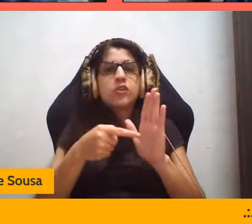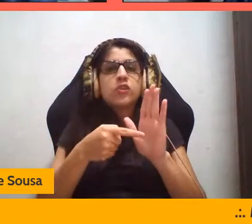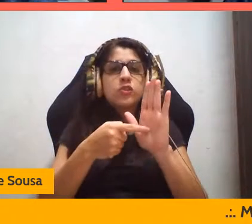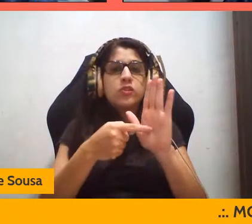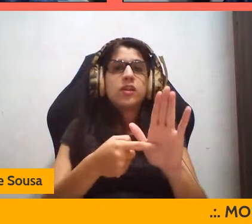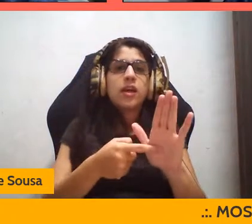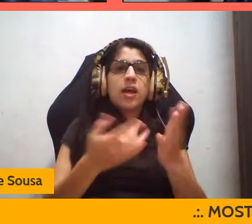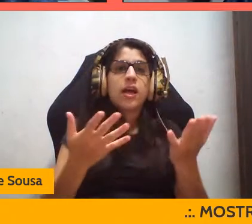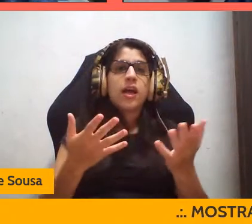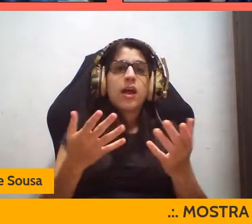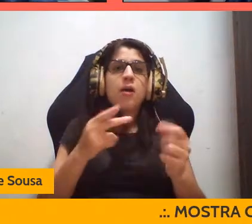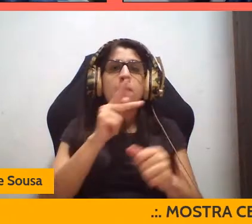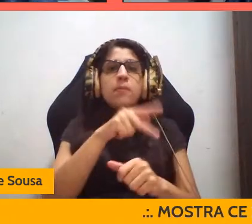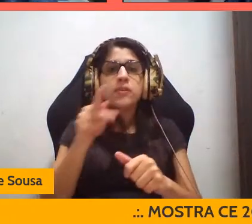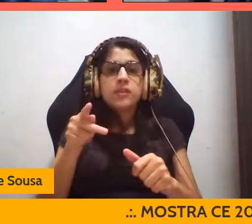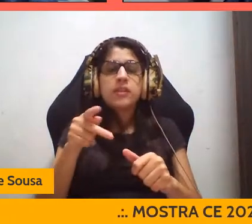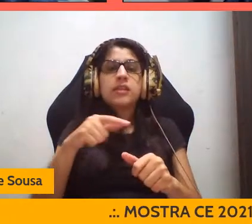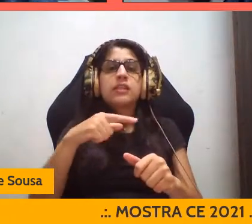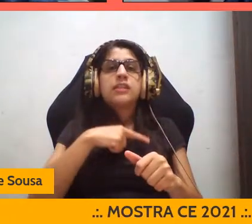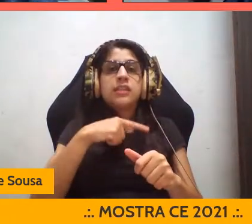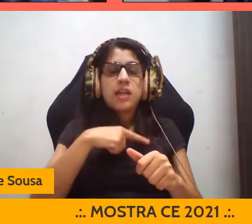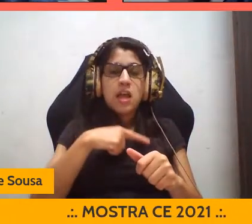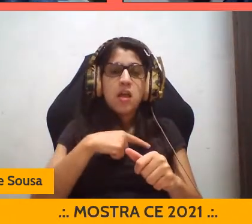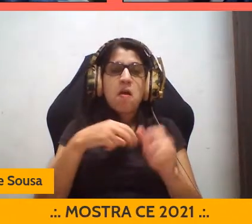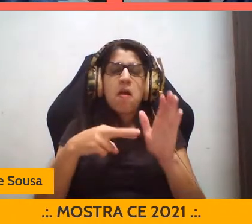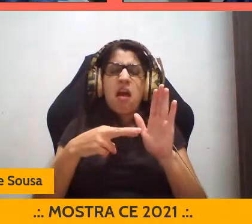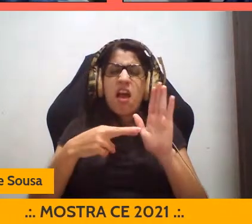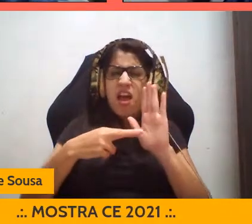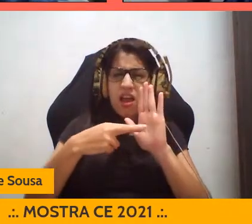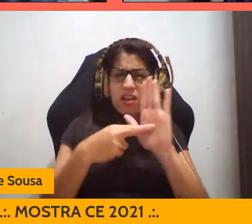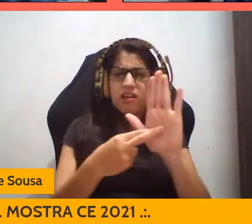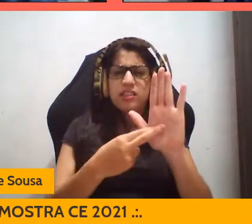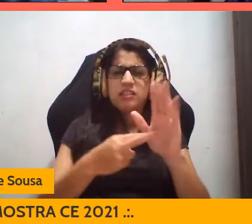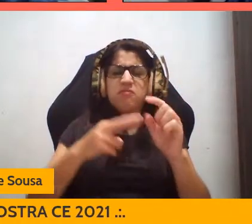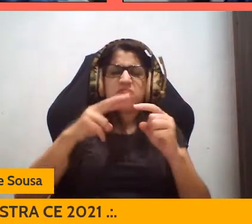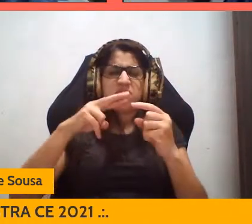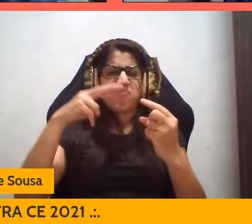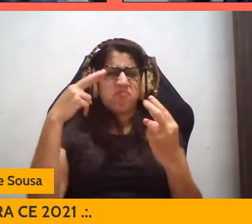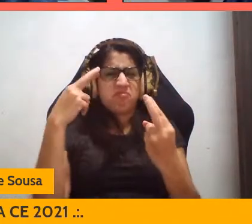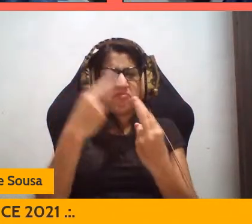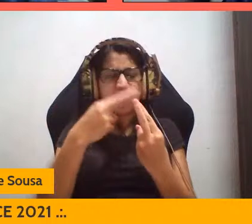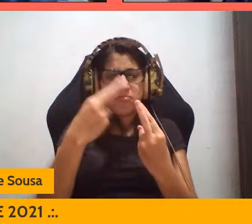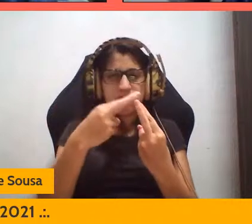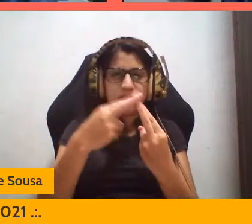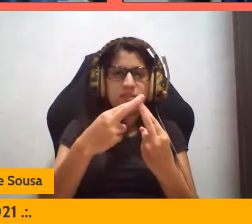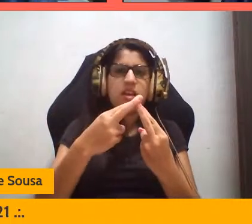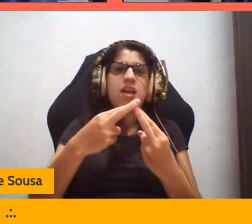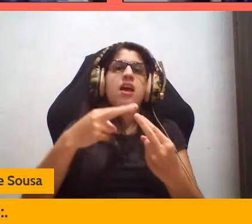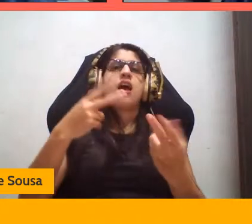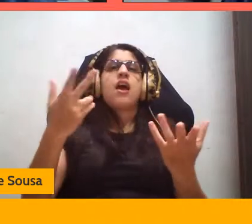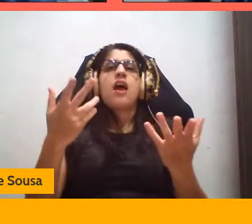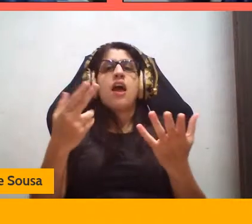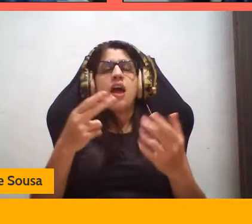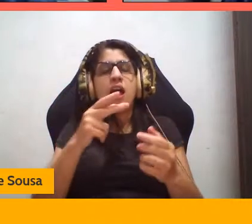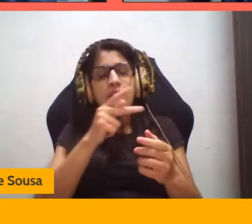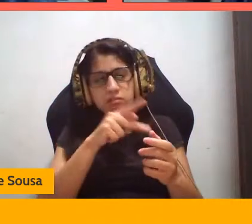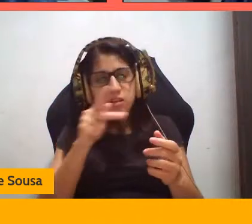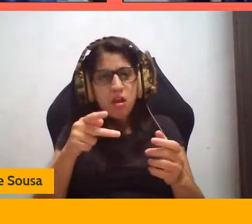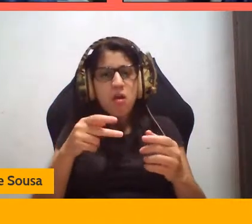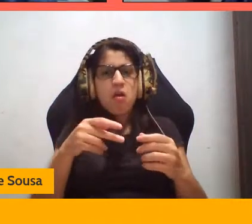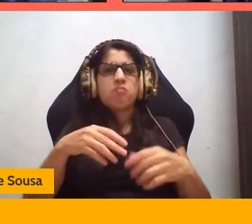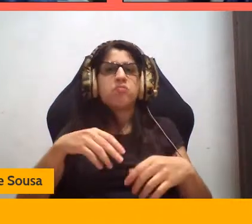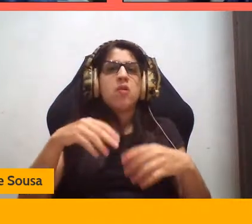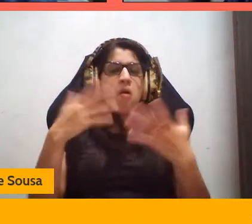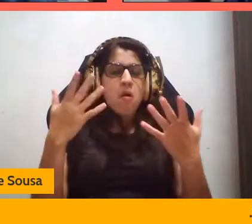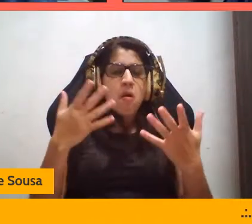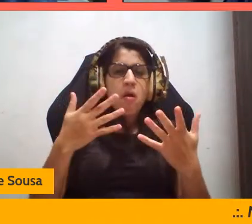e internacional em EJA. Então, é um orgulho nosso, do nosso centro, ter esse professor como referência, né,